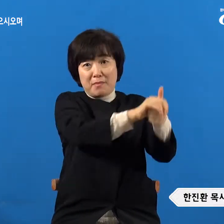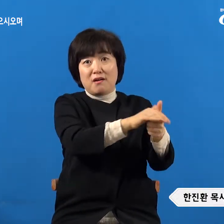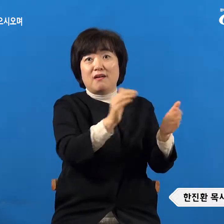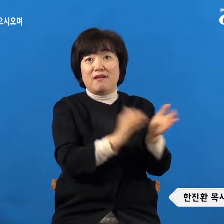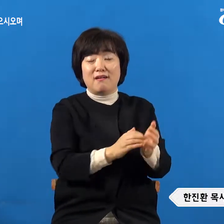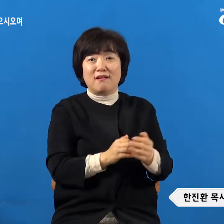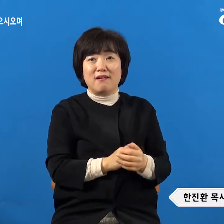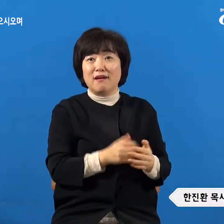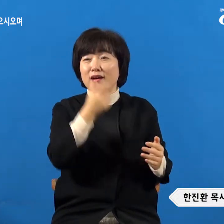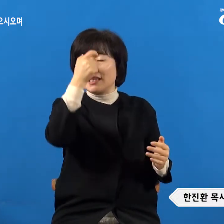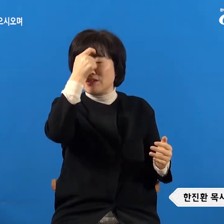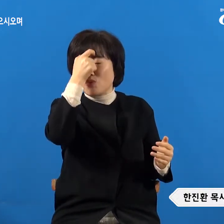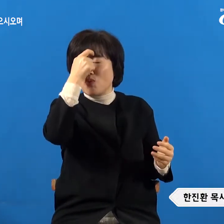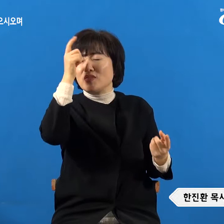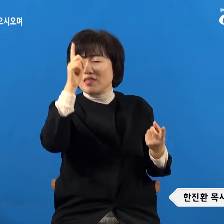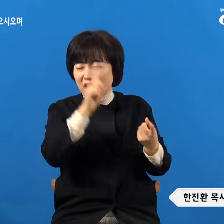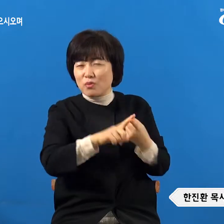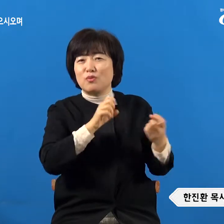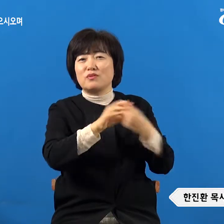하나님께서 기도를 들어주셨습니다.